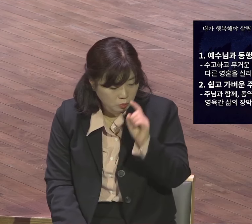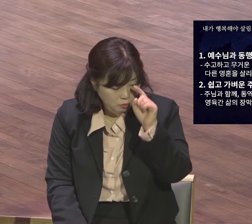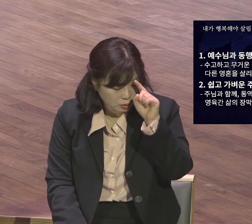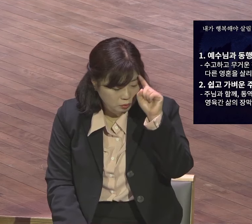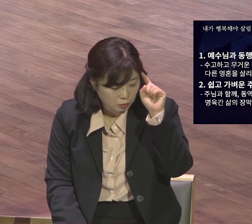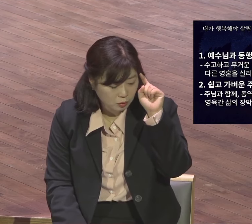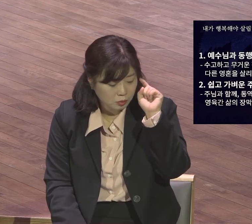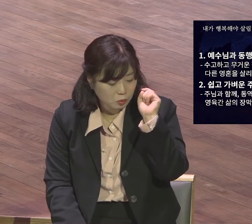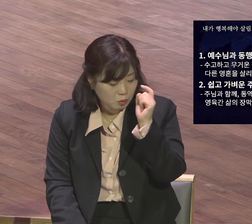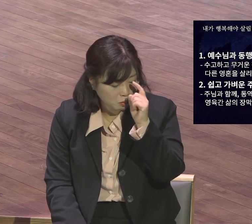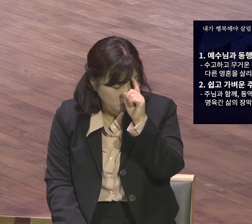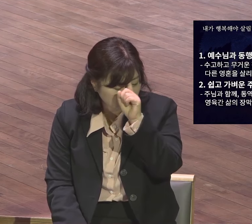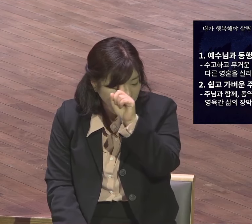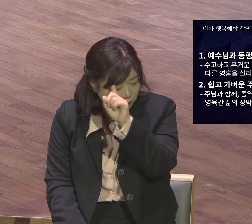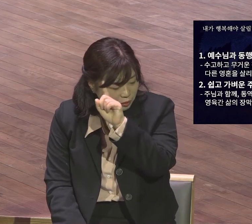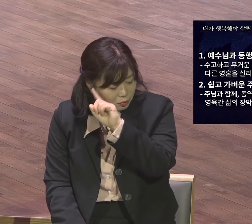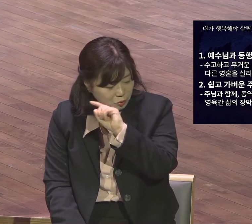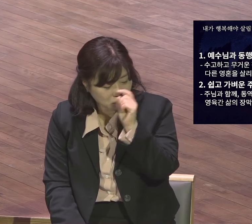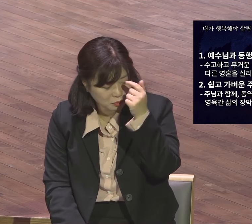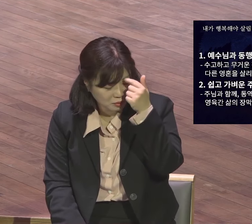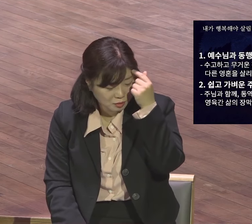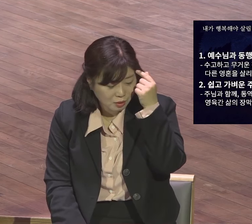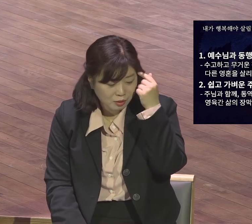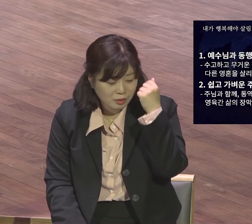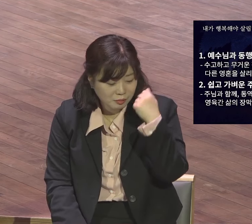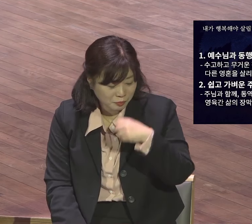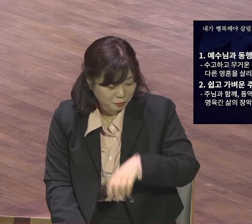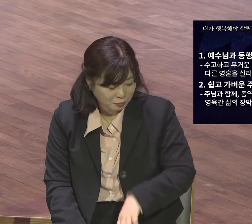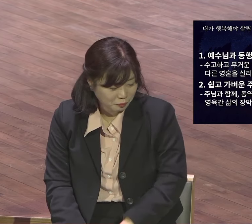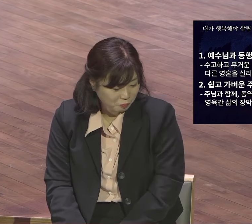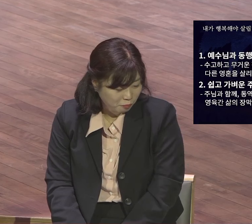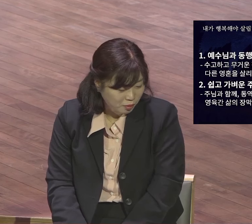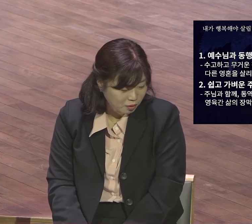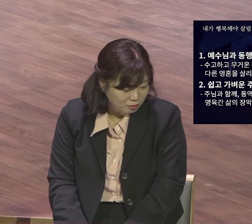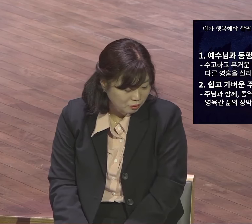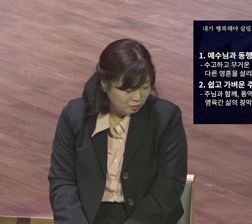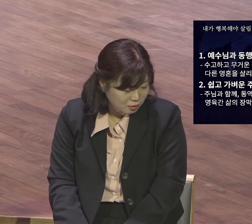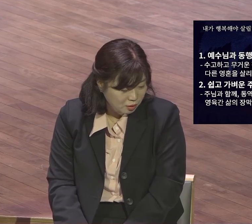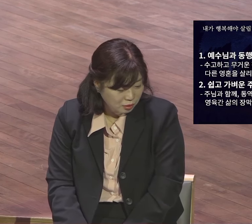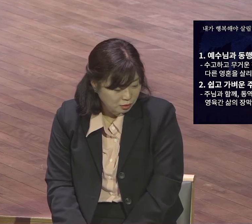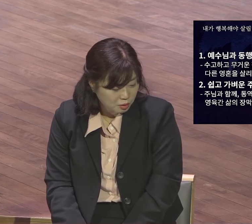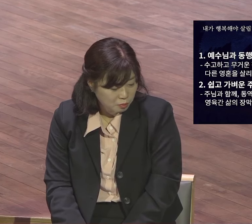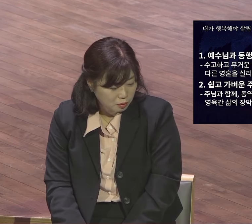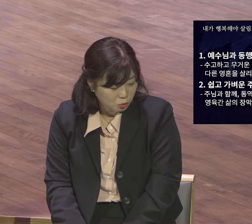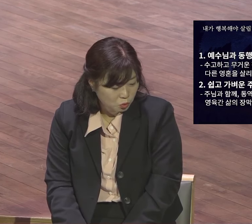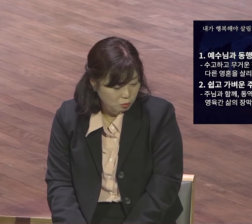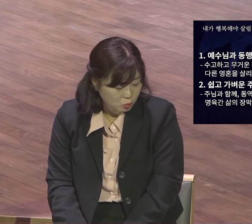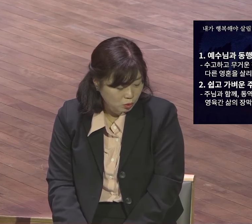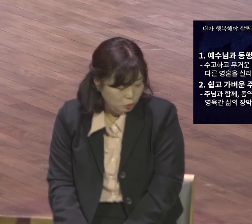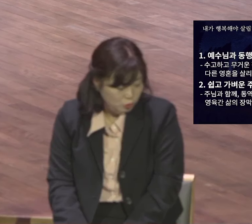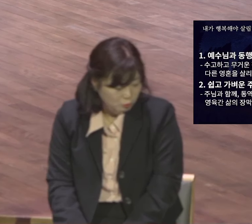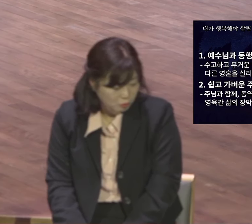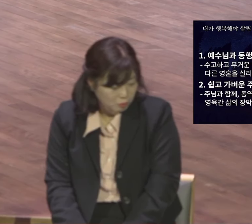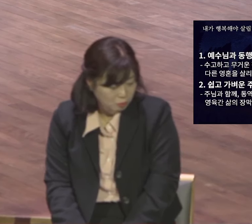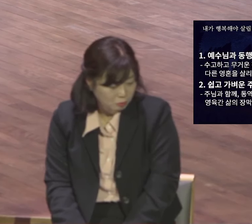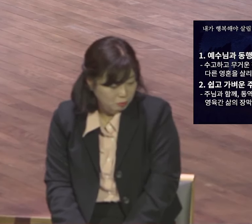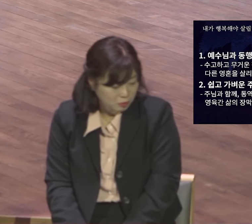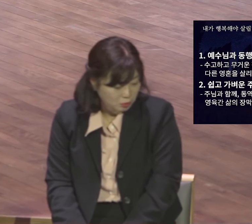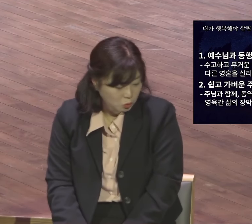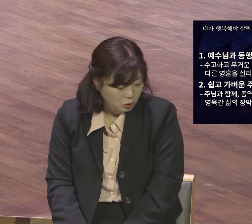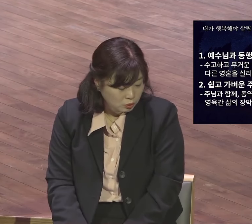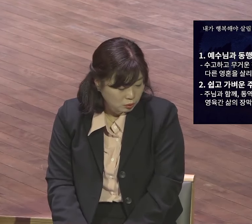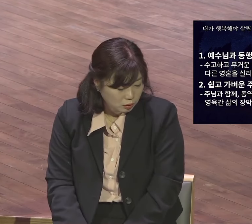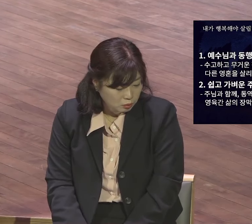하여 주옵소서. 하늘 보좌의 권능을 체험하며 쉽고 가벼운 주님의 일을 감당하기 위하여 주옵소서. 우리의 국가와